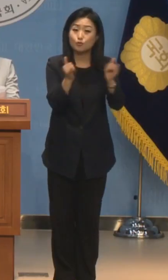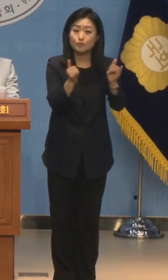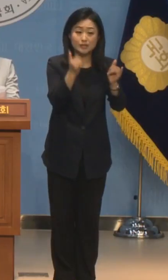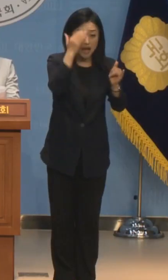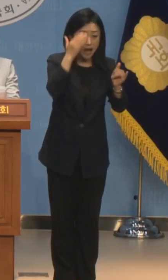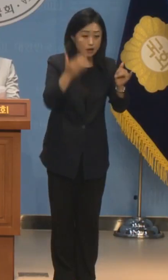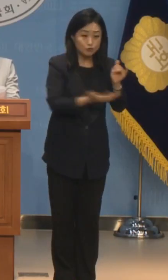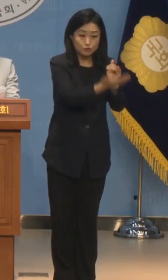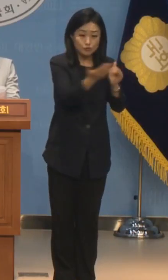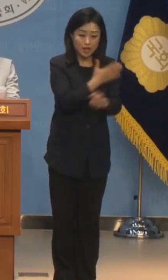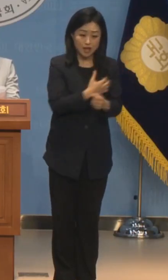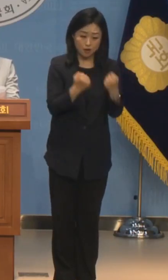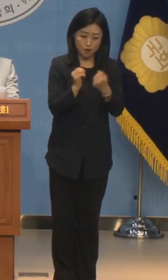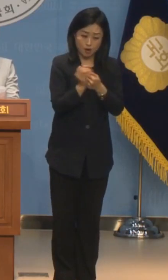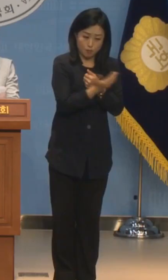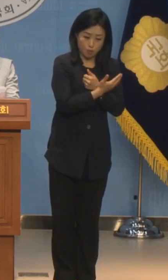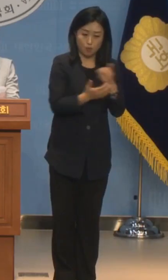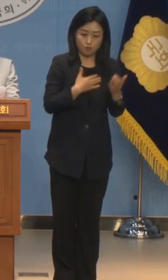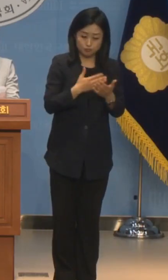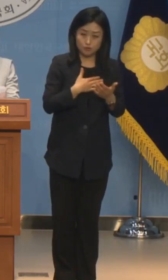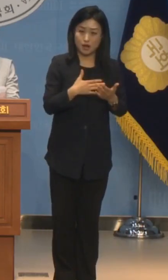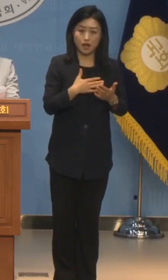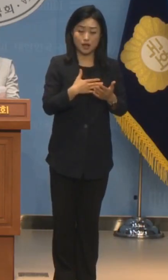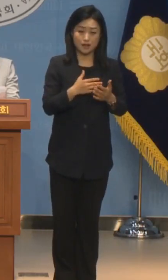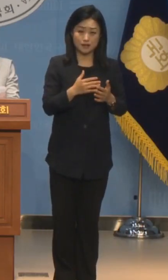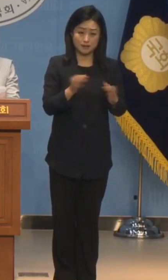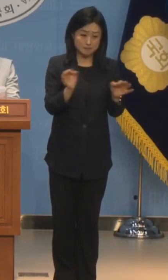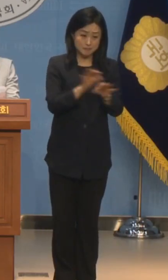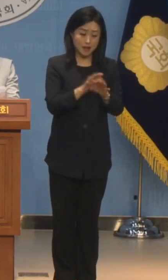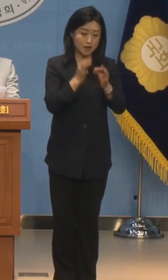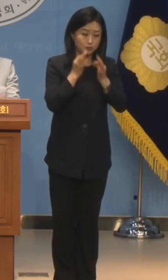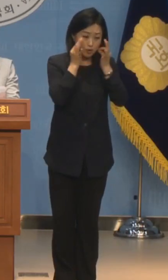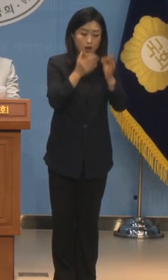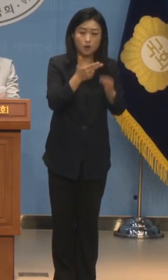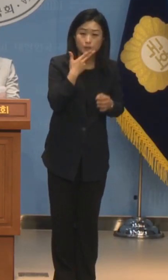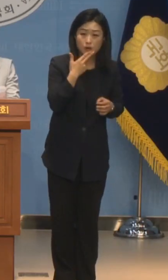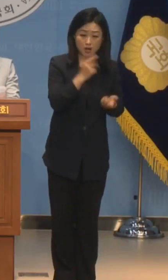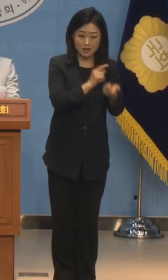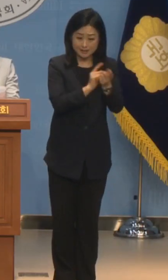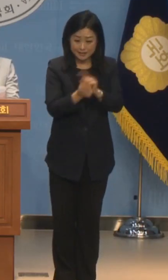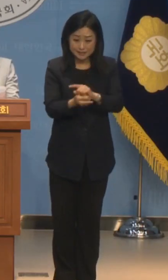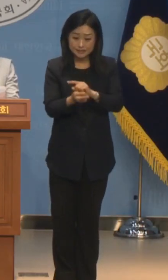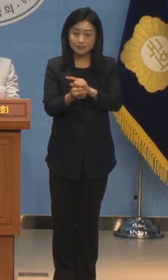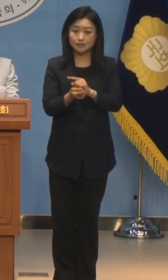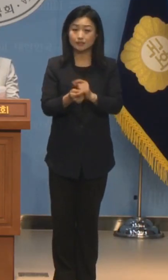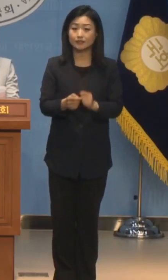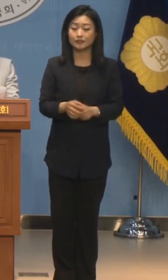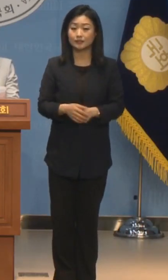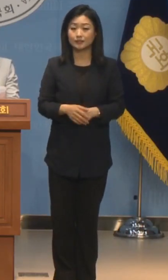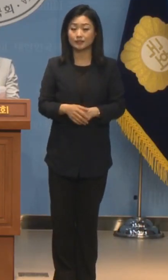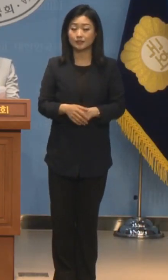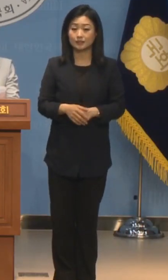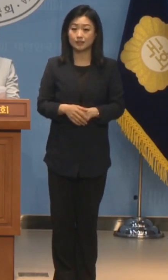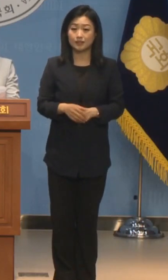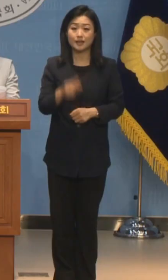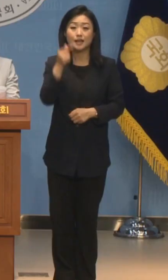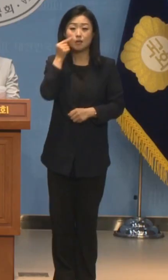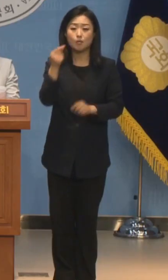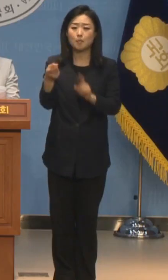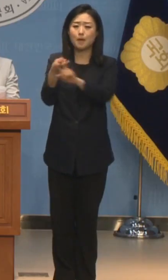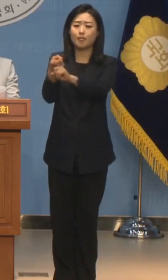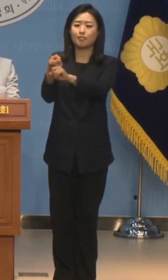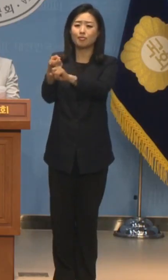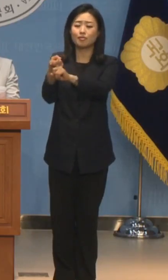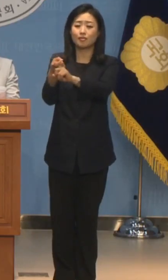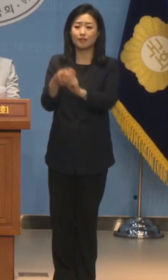안전을 지키고 국민의 불안을 씻어 내려는 노력은 못할 망정 부풀 분풀이 하고 있으니